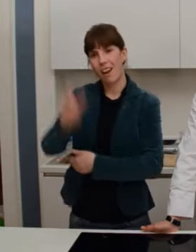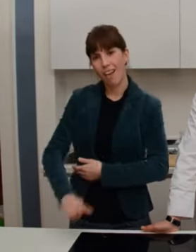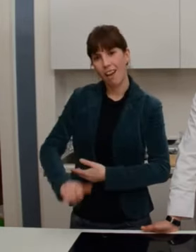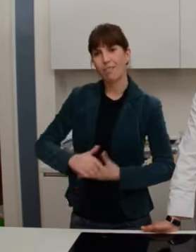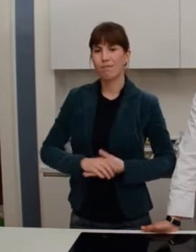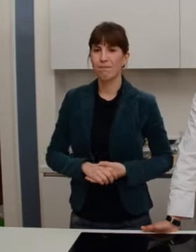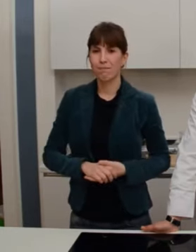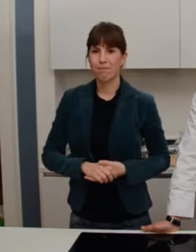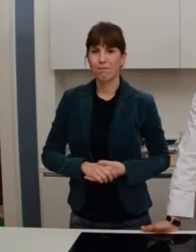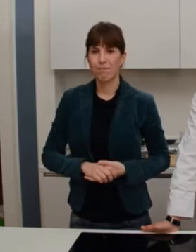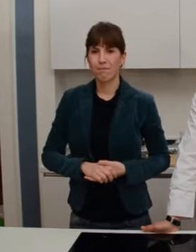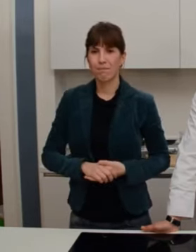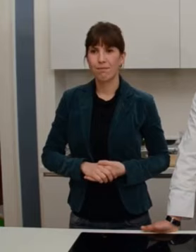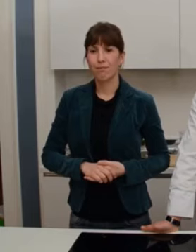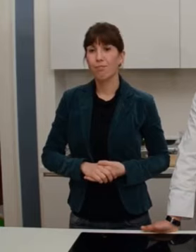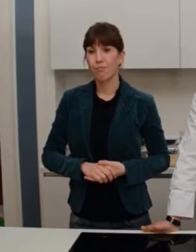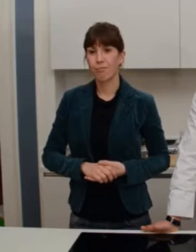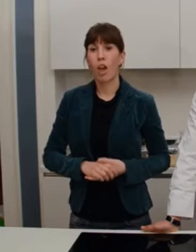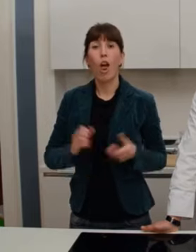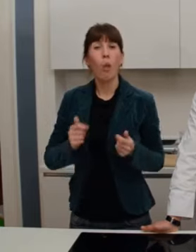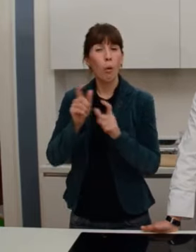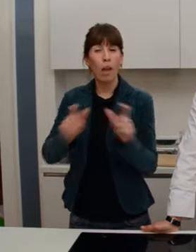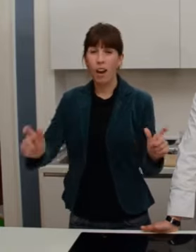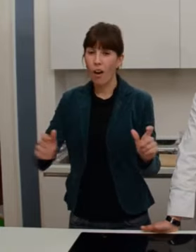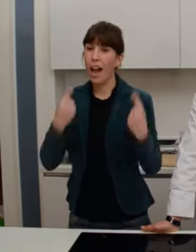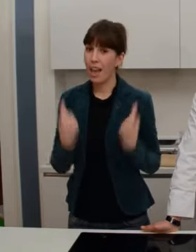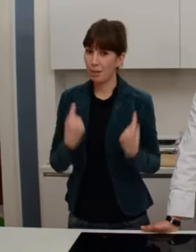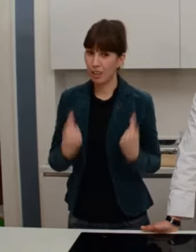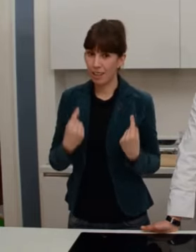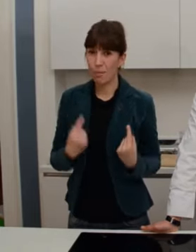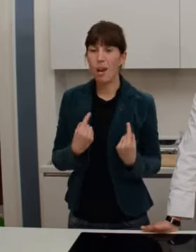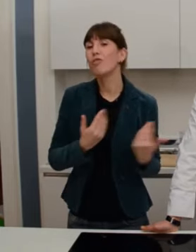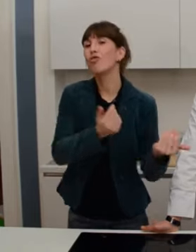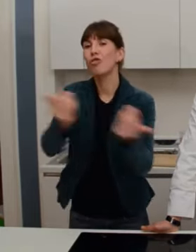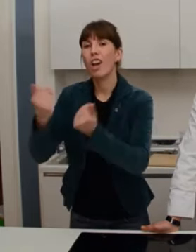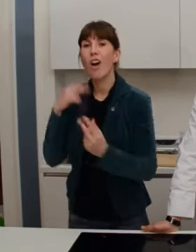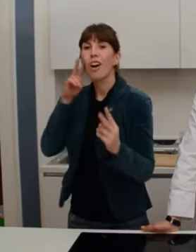italiana vi aspettiamo numerosi Ciao a tutti Ci vediamo su social